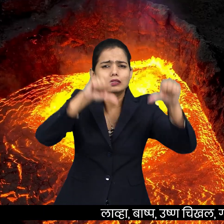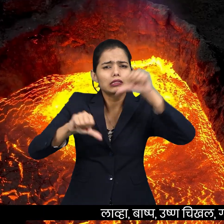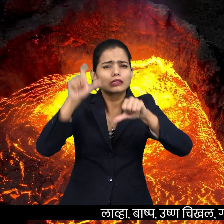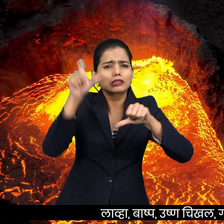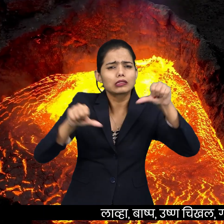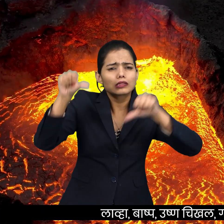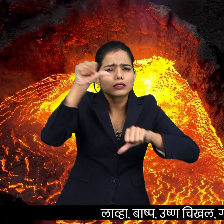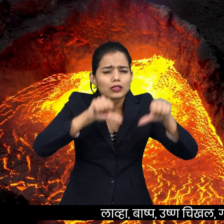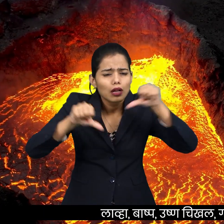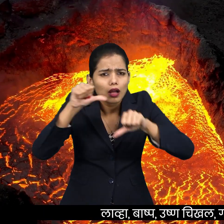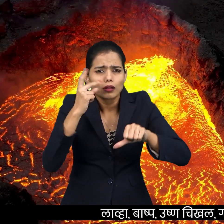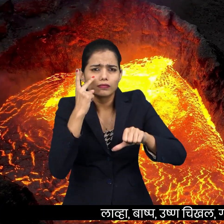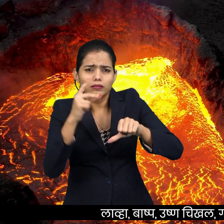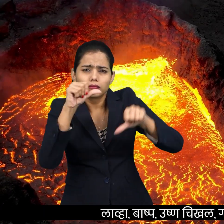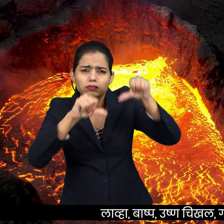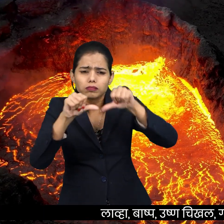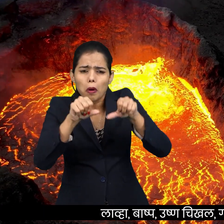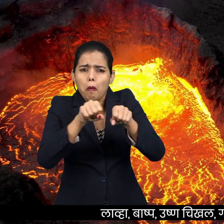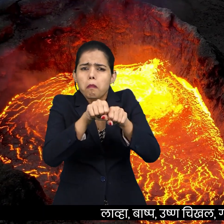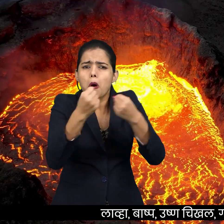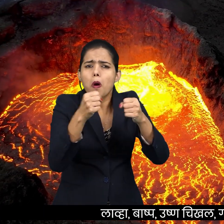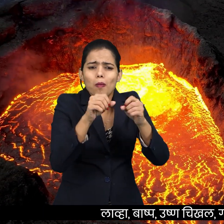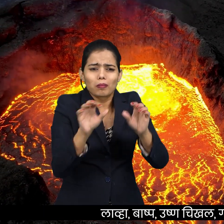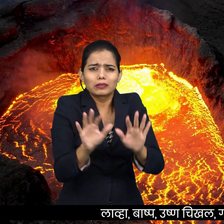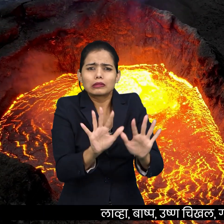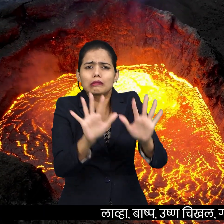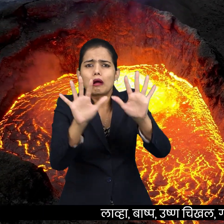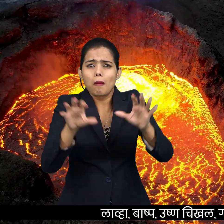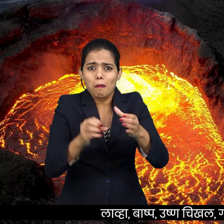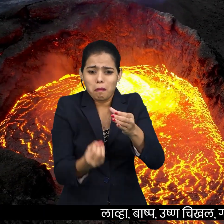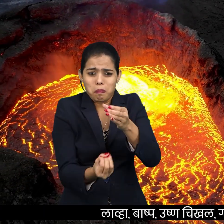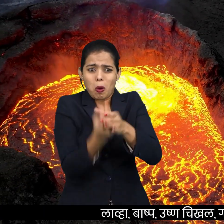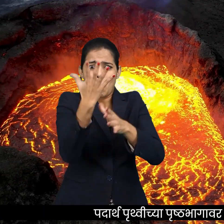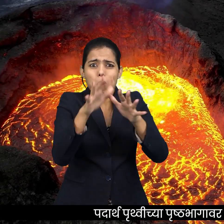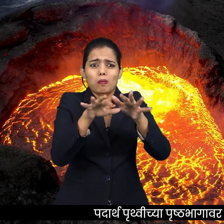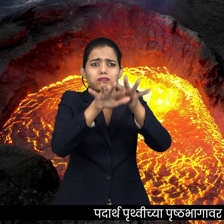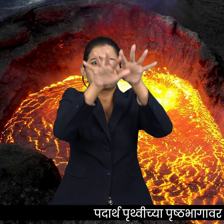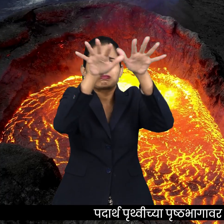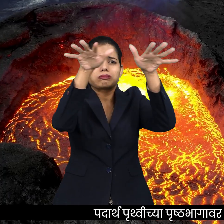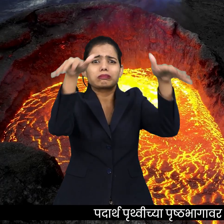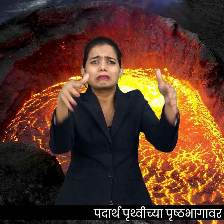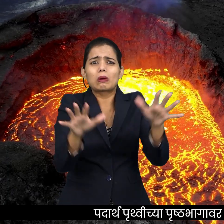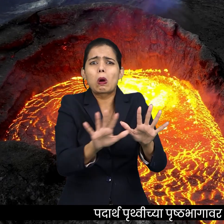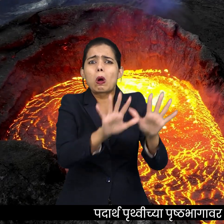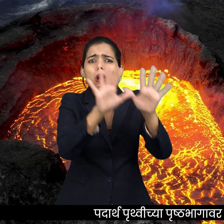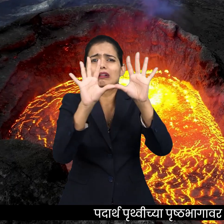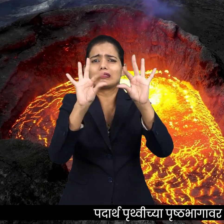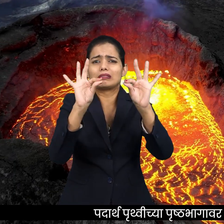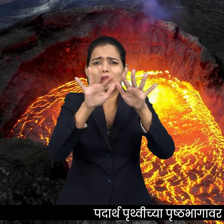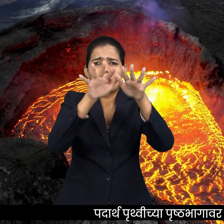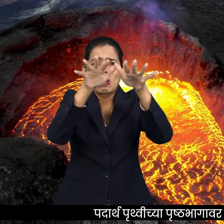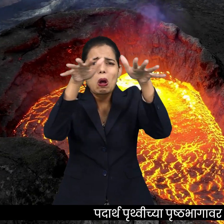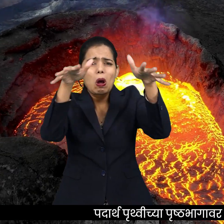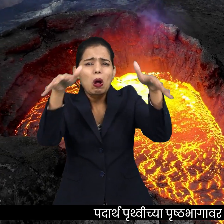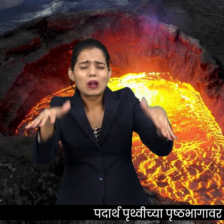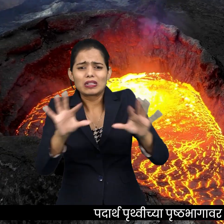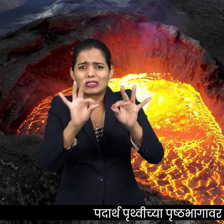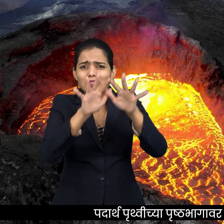लावा, बाष्प, उष्ण चिखल, गंधक इत्यादी रासायनिक पदार्थ पृथ्वीच्या पृष्ठभागावर